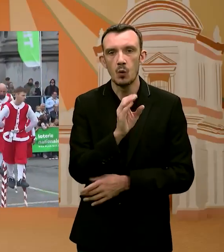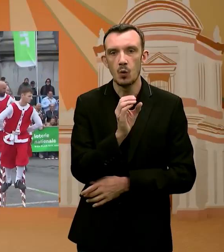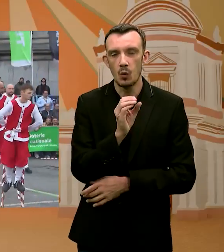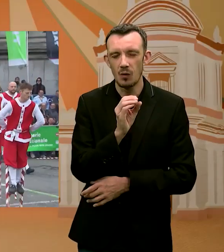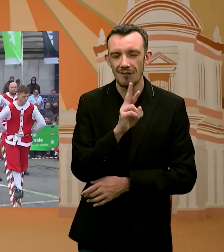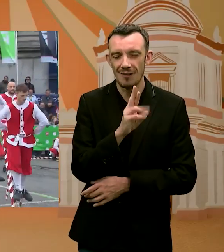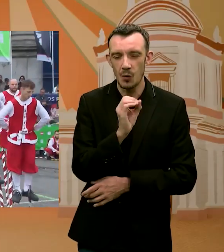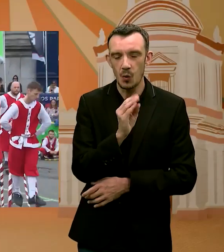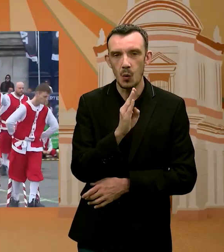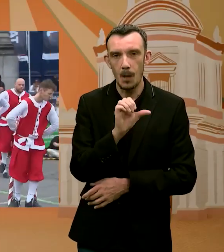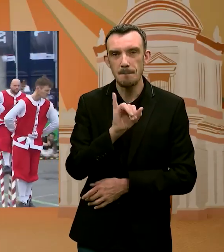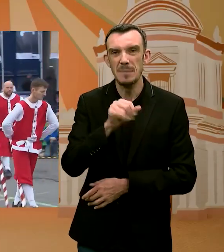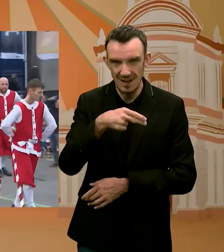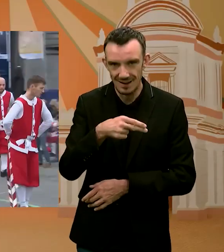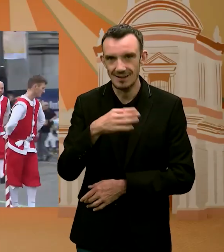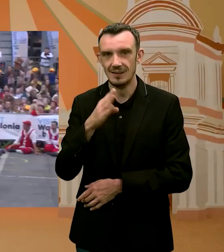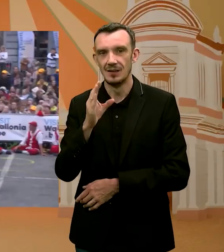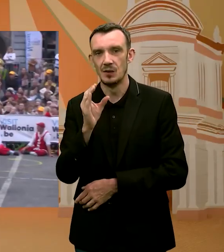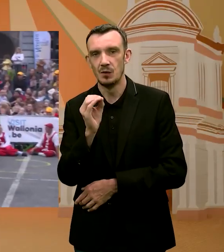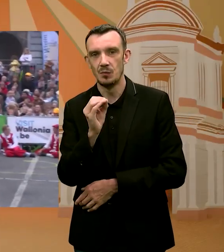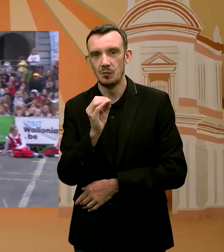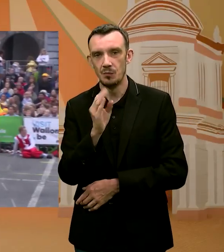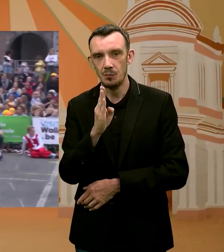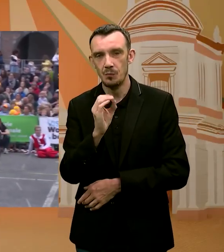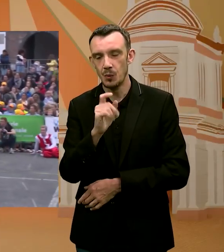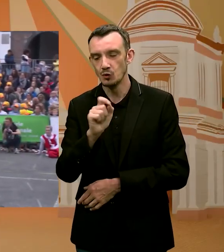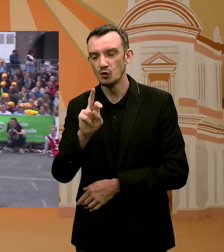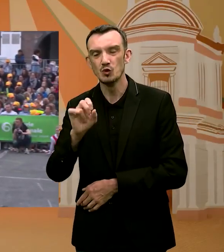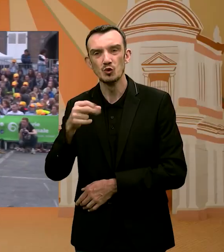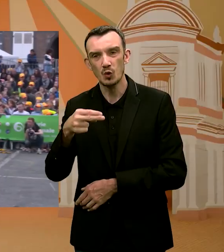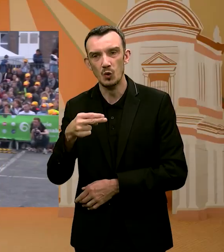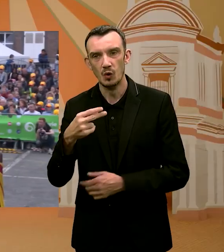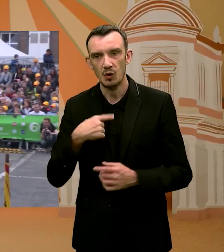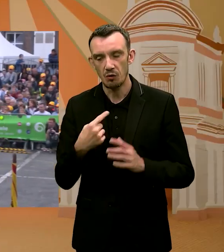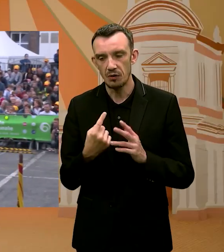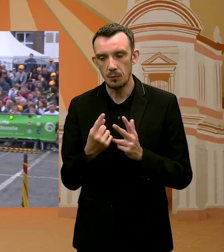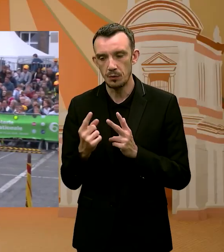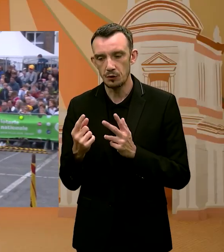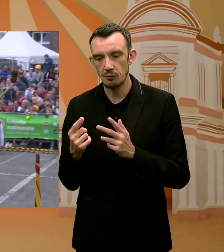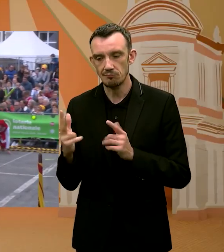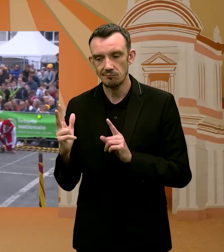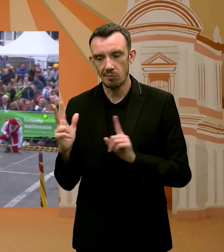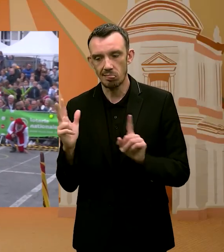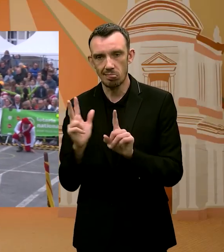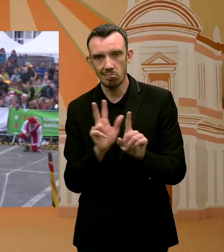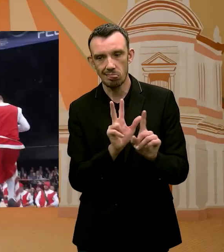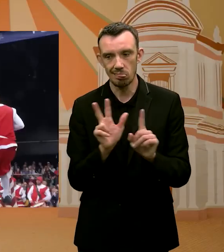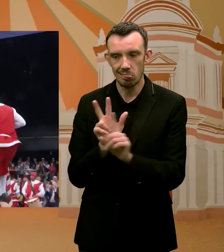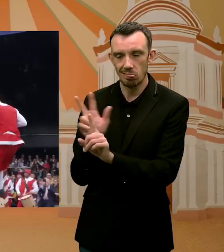quelques instants. Il fouille entre guillemets le combat, c'est pas fuir, c'est prendre un petit peu de répit. Et là, directement, le pressing des 3 autres. Cette